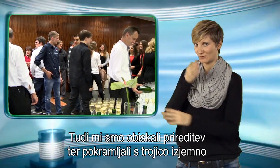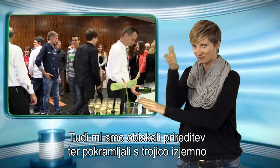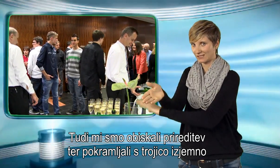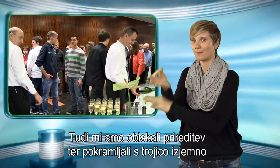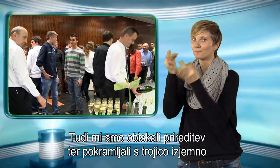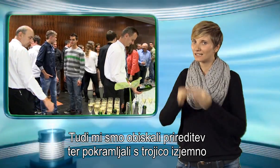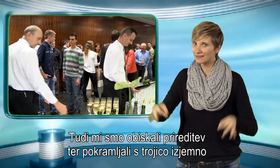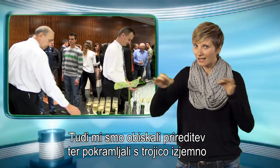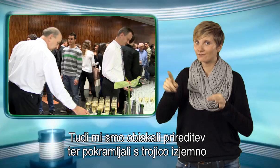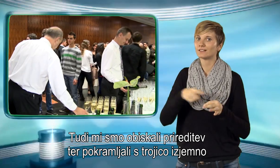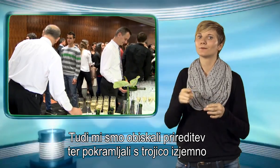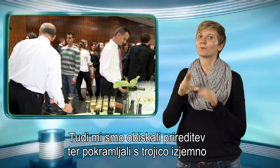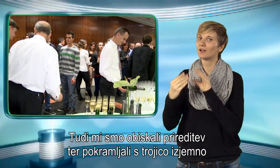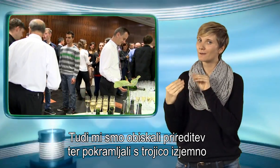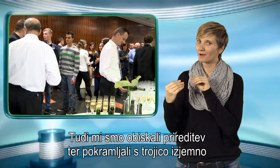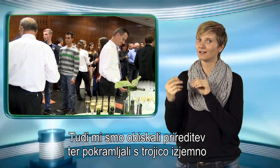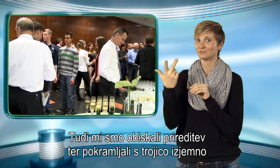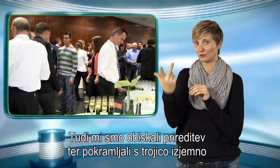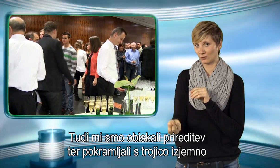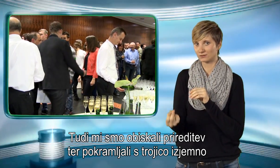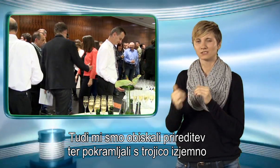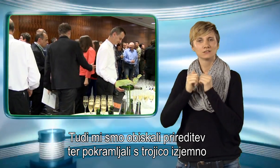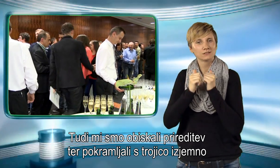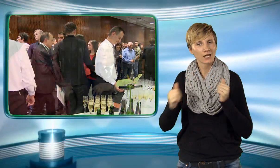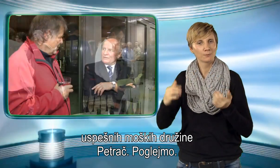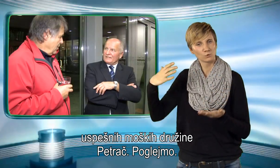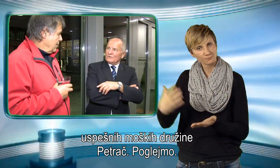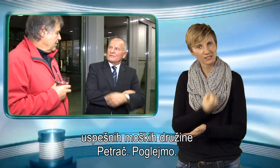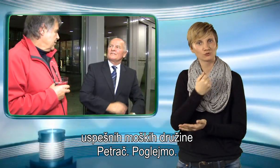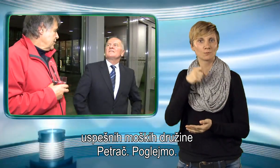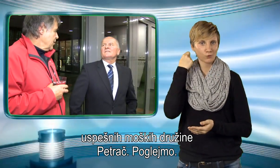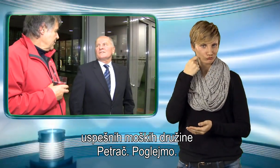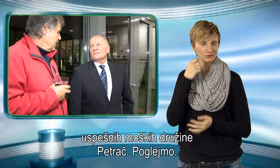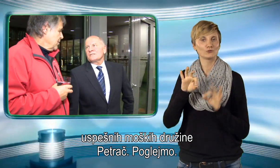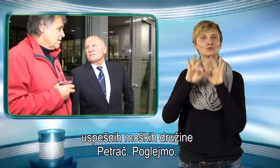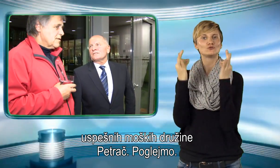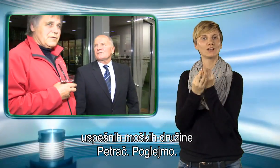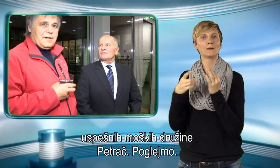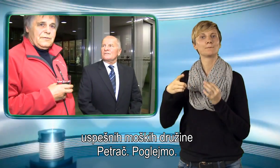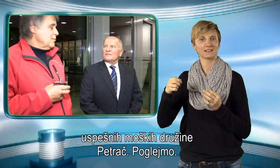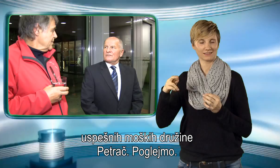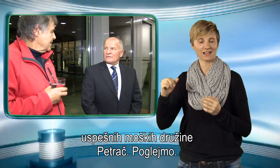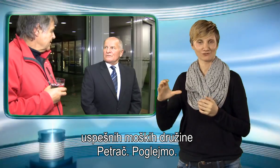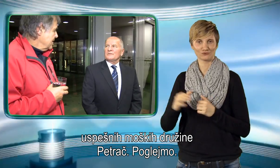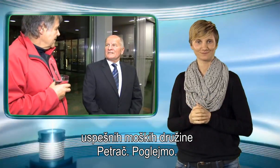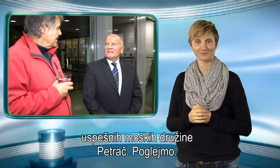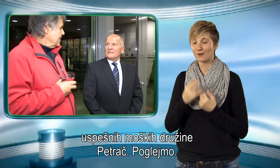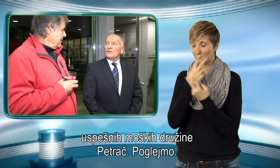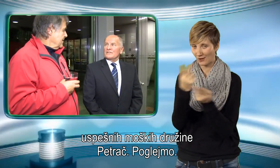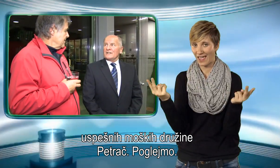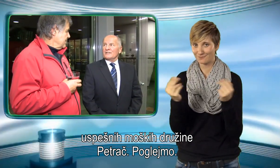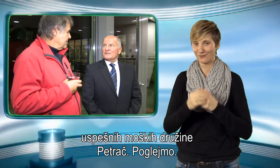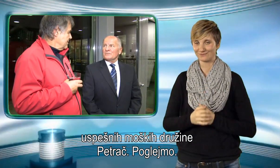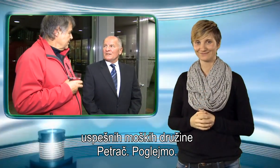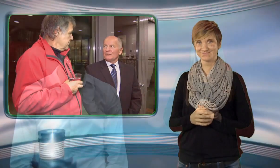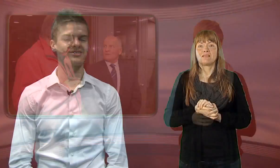smo obiskali prireditev ter pokramljali s trojico izjemno uspešnih moških družine Petrač.